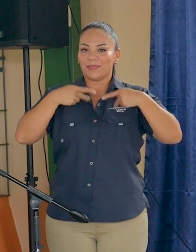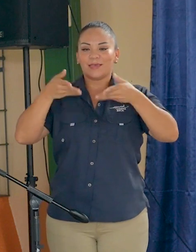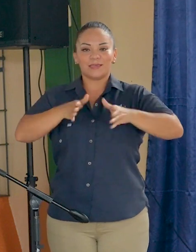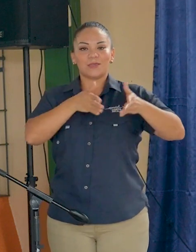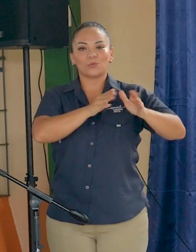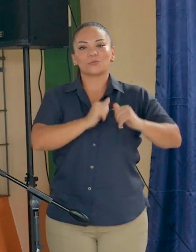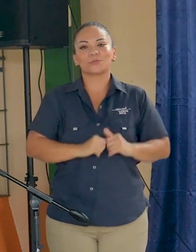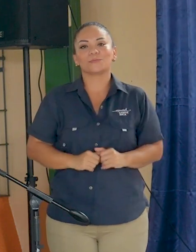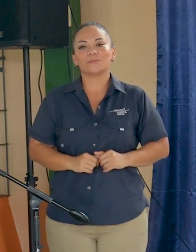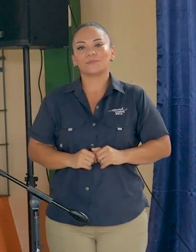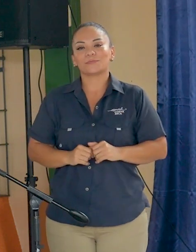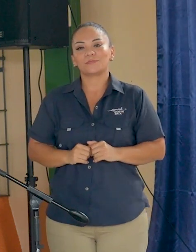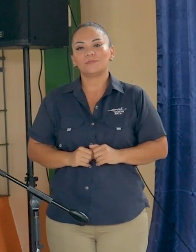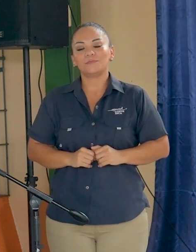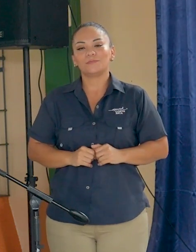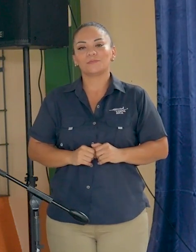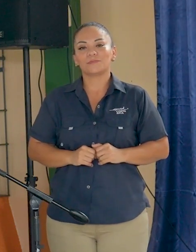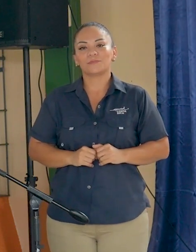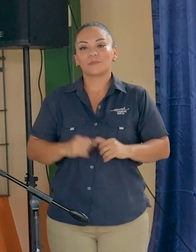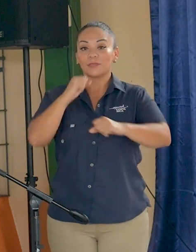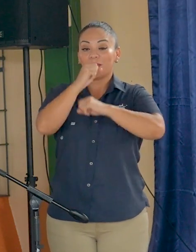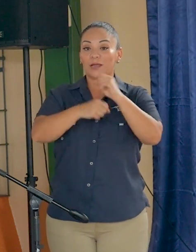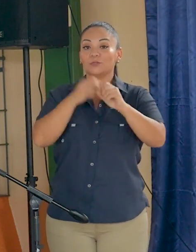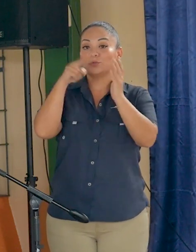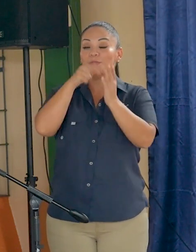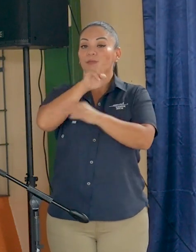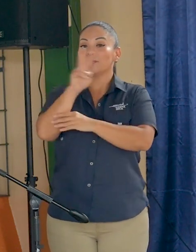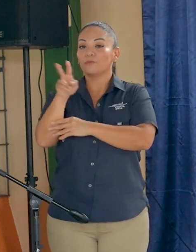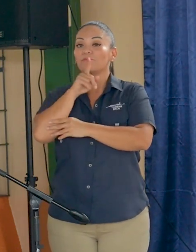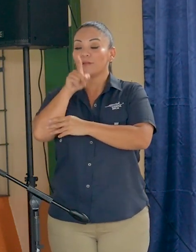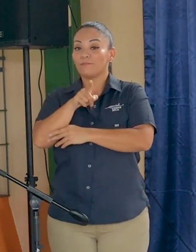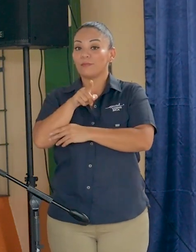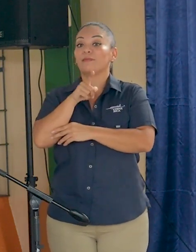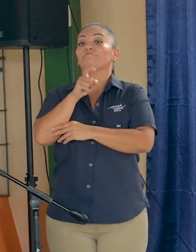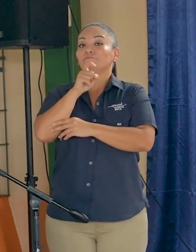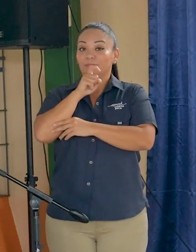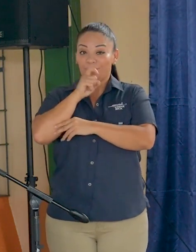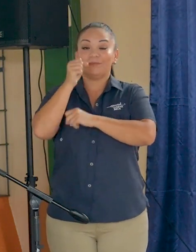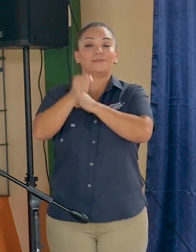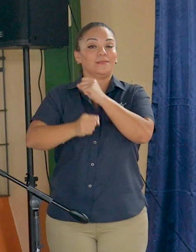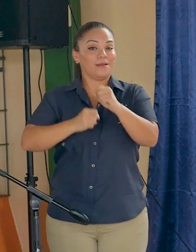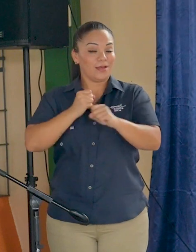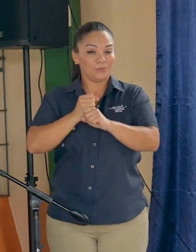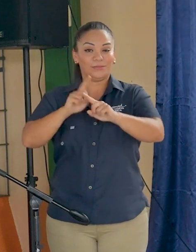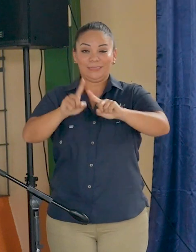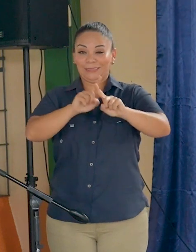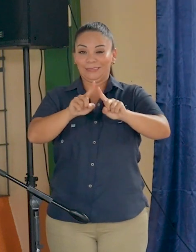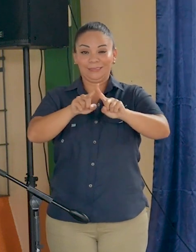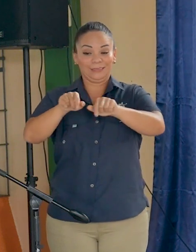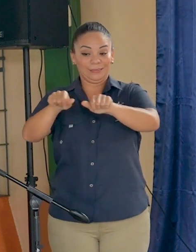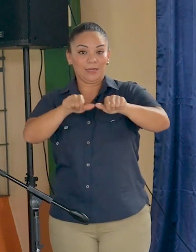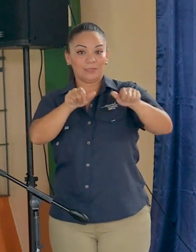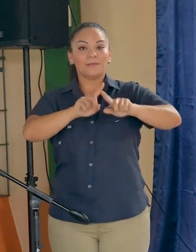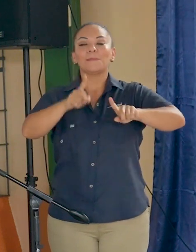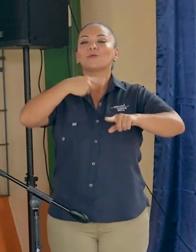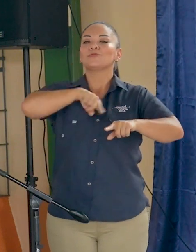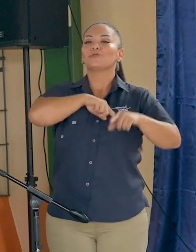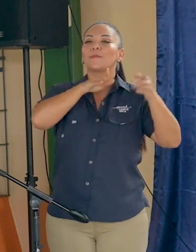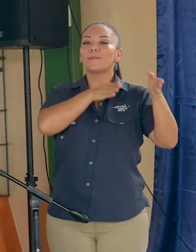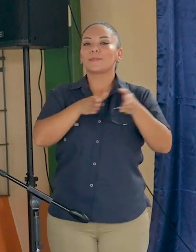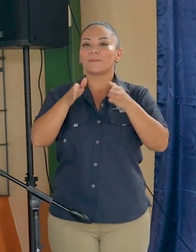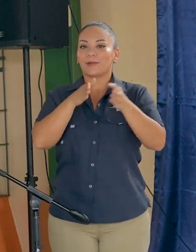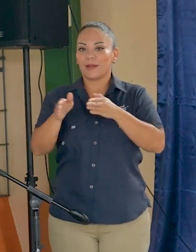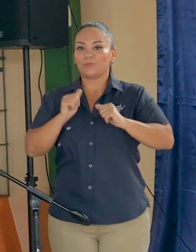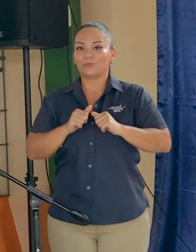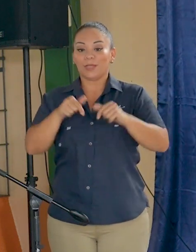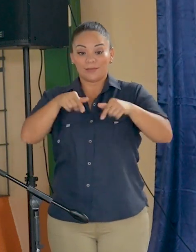hijos. El año 2022 ha sido un año duro en todos los aspectos, pero nos preparamos en